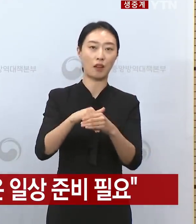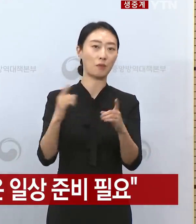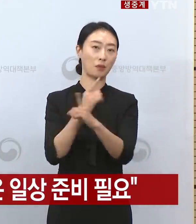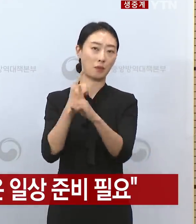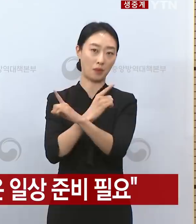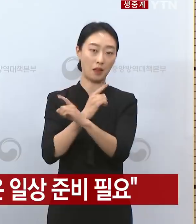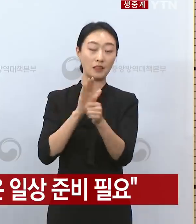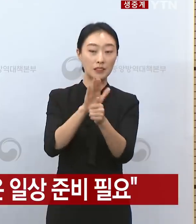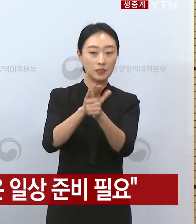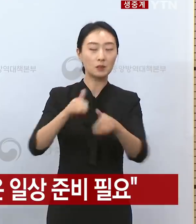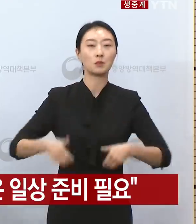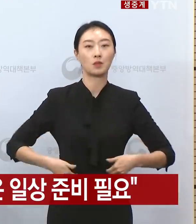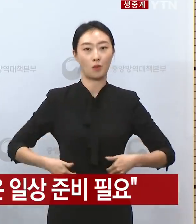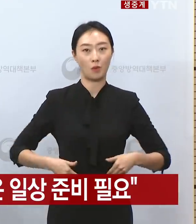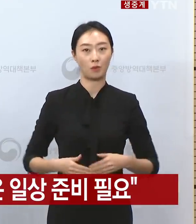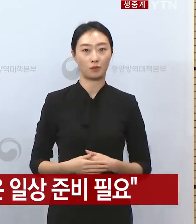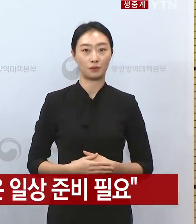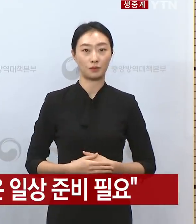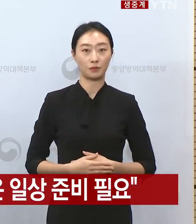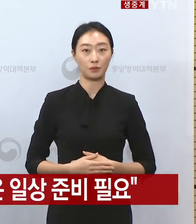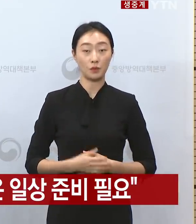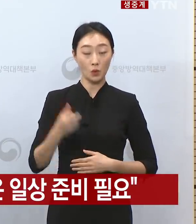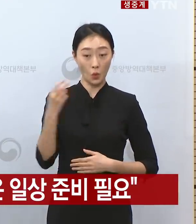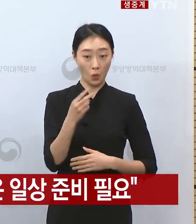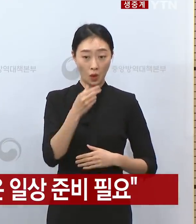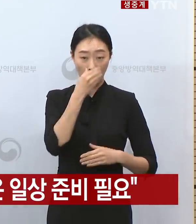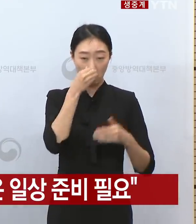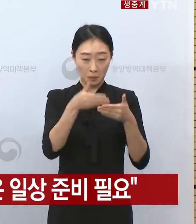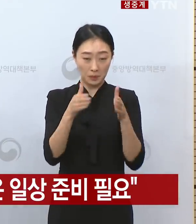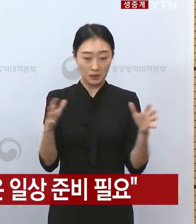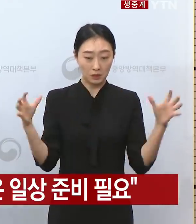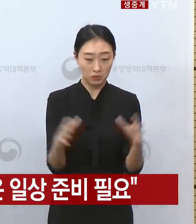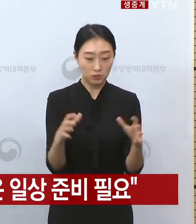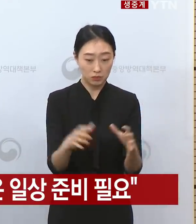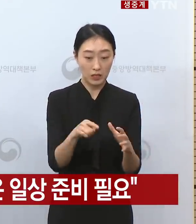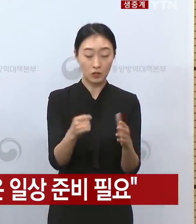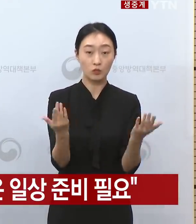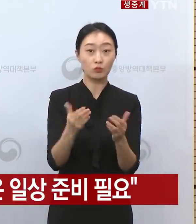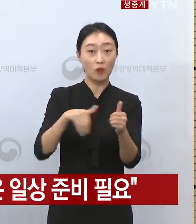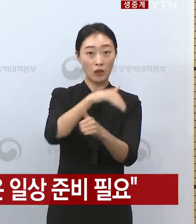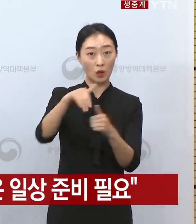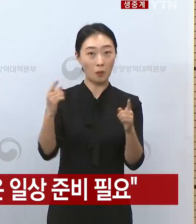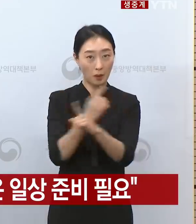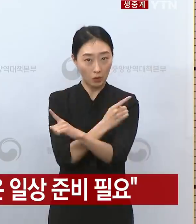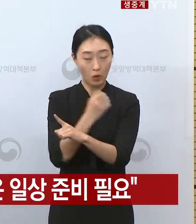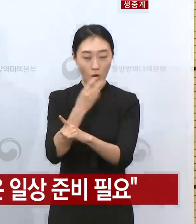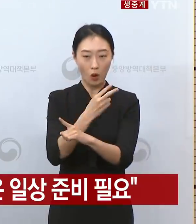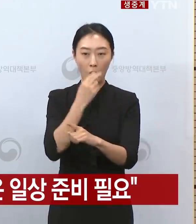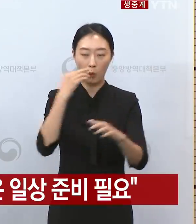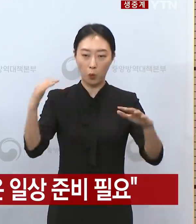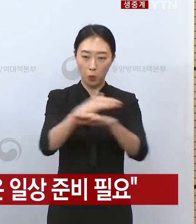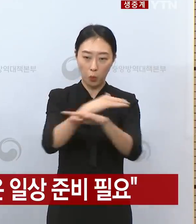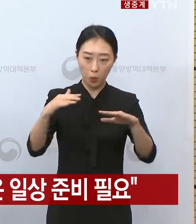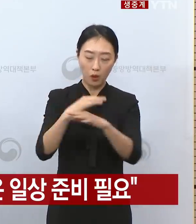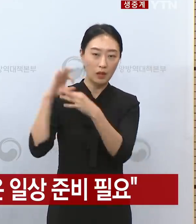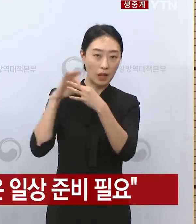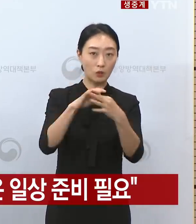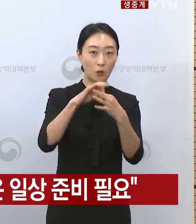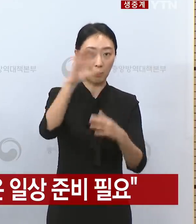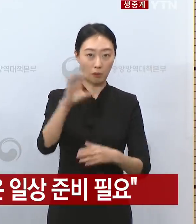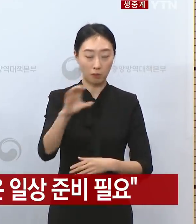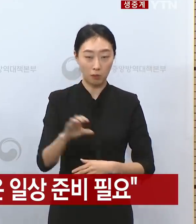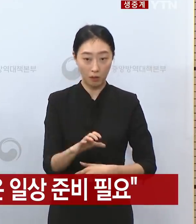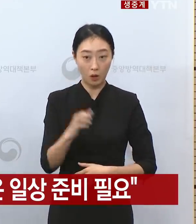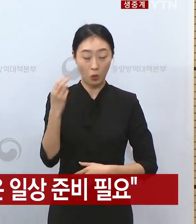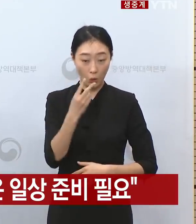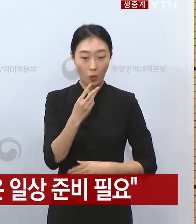지지가 필요하다고 생각합니다. 또한 밀집된 근무 환경 등을 적극 개선하고 주기적인 환기와 소독을 철저히 시행하며